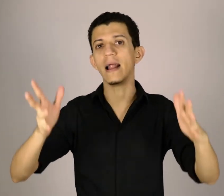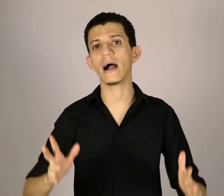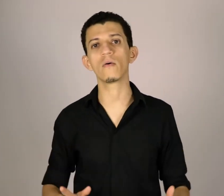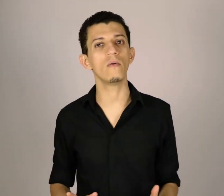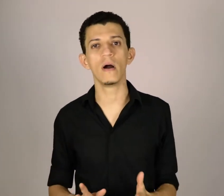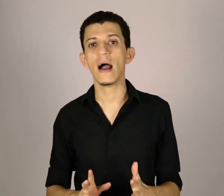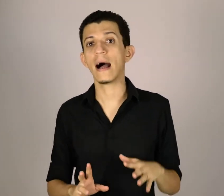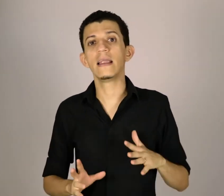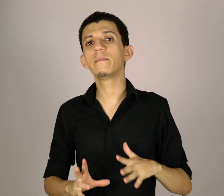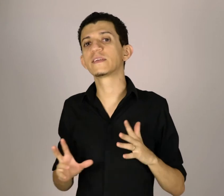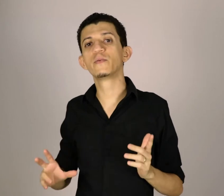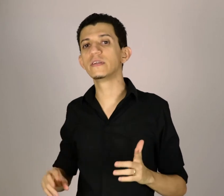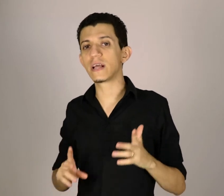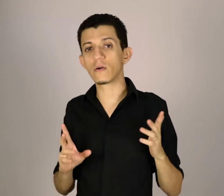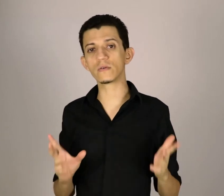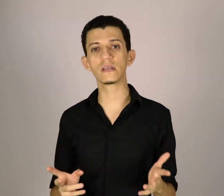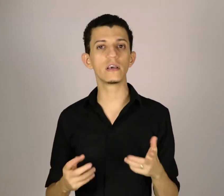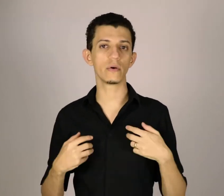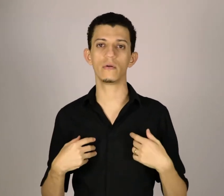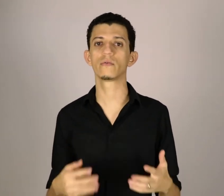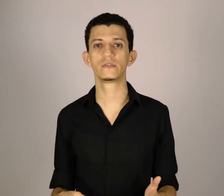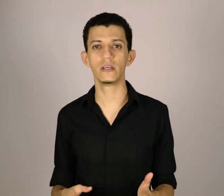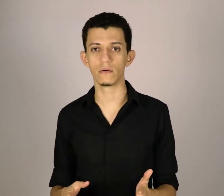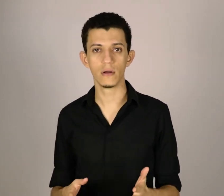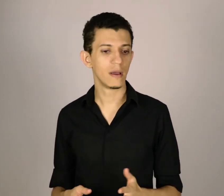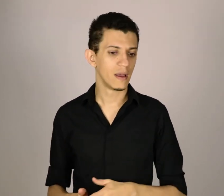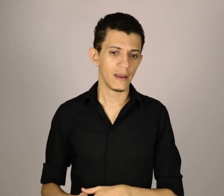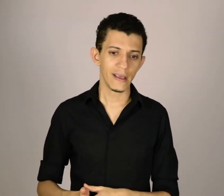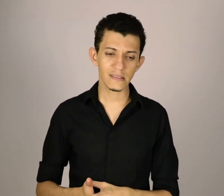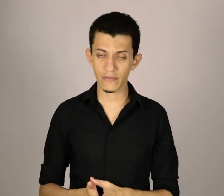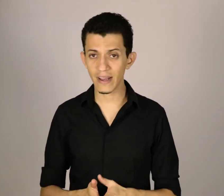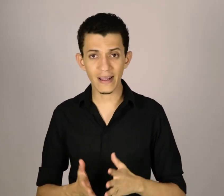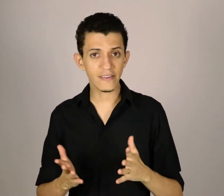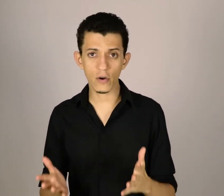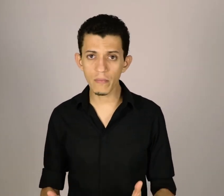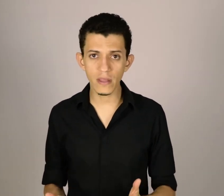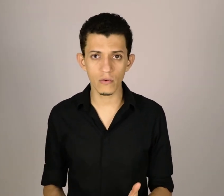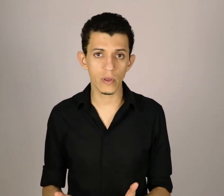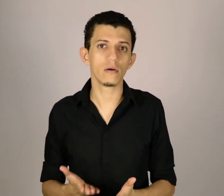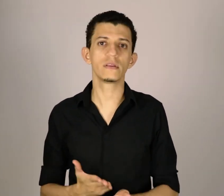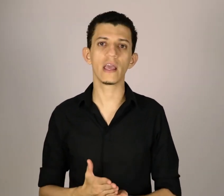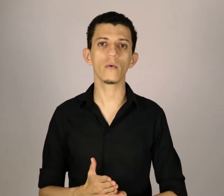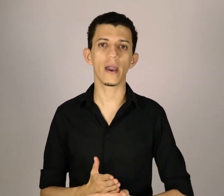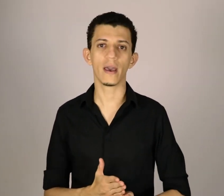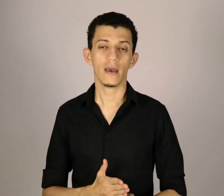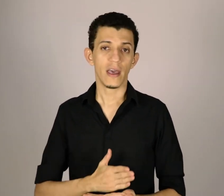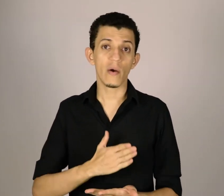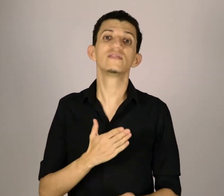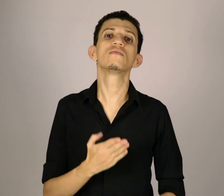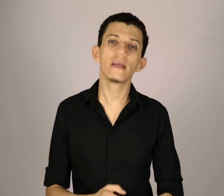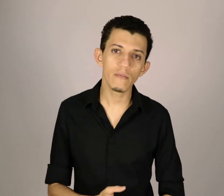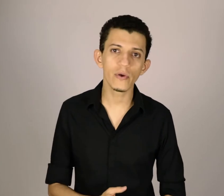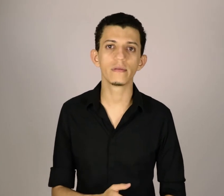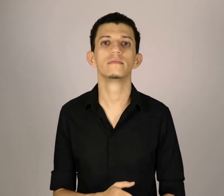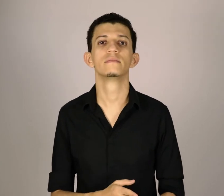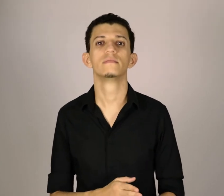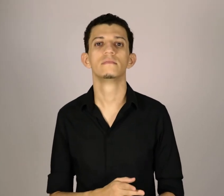trabalhar com a Libras, por isso que ele conseguiu e eu não consigo. Isso, na verdade, é um mito. O que eu tenho é, eu estudei muito. Eu